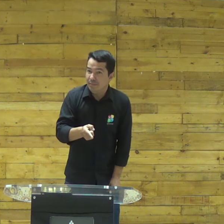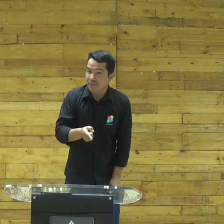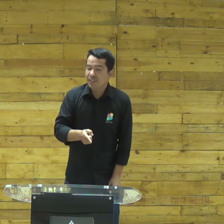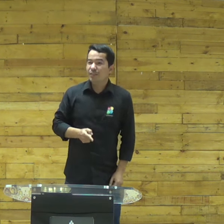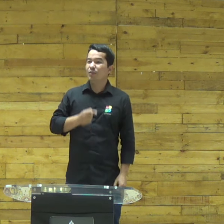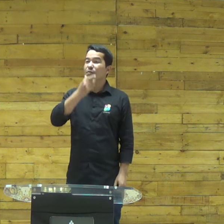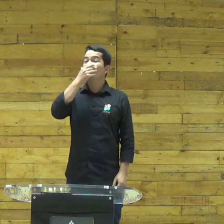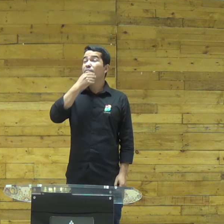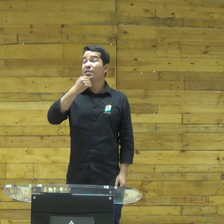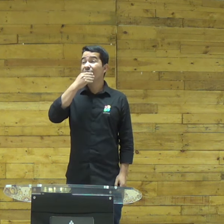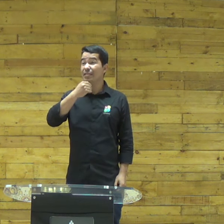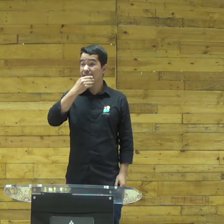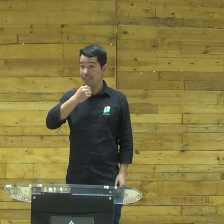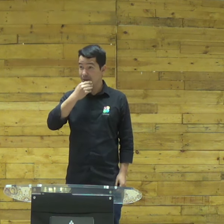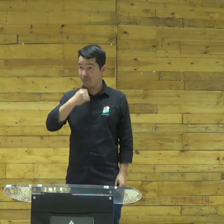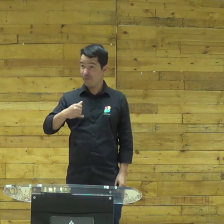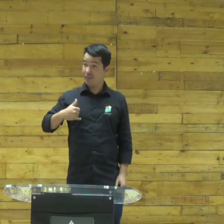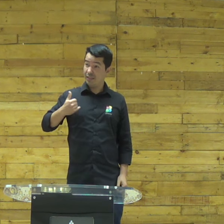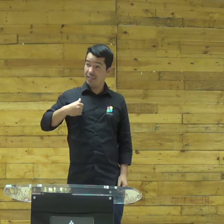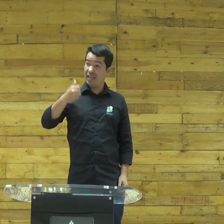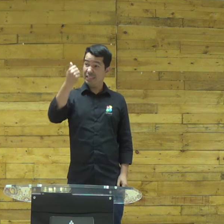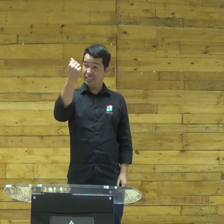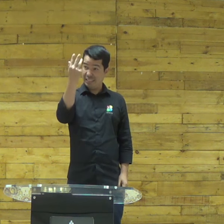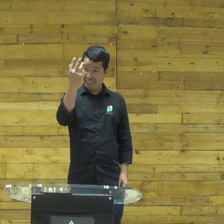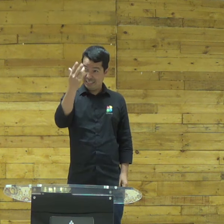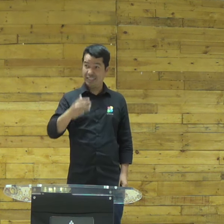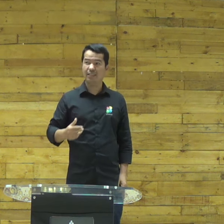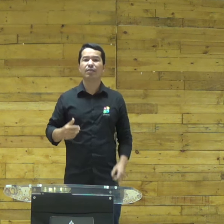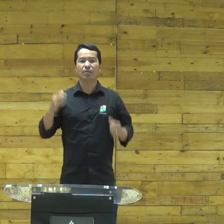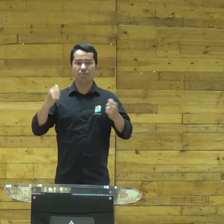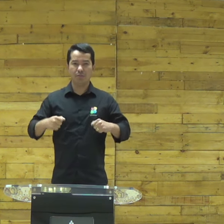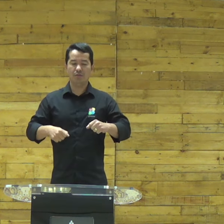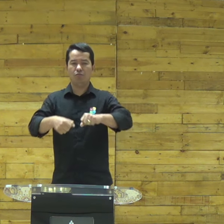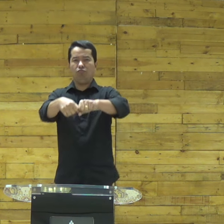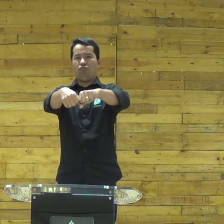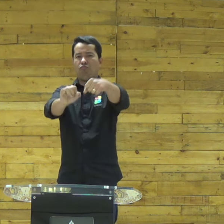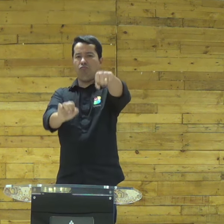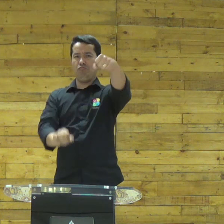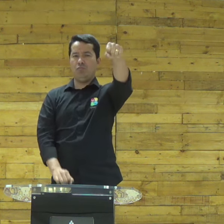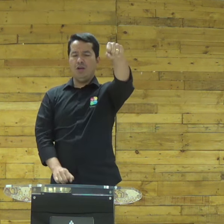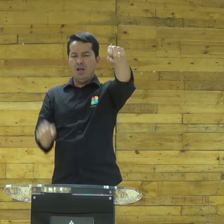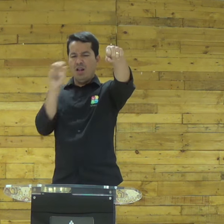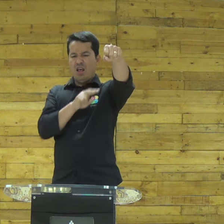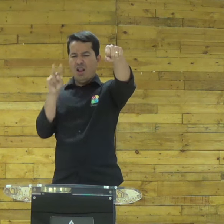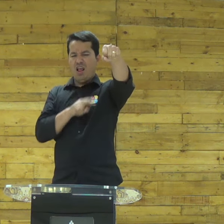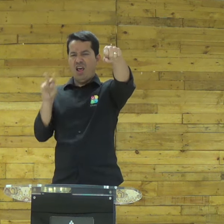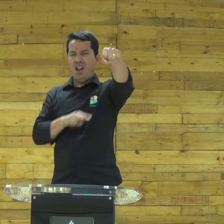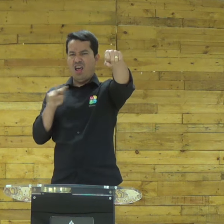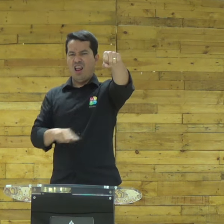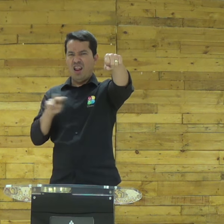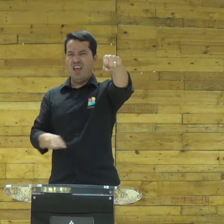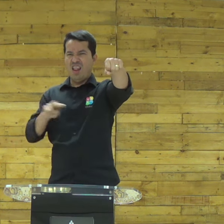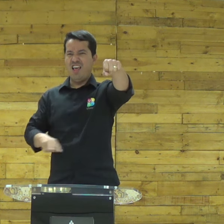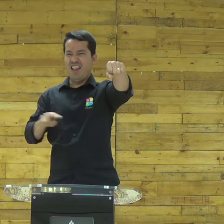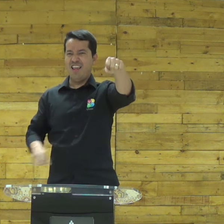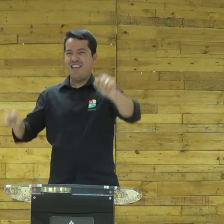também era um mandamento que o homem na idade de 13 anos